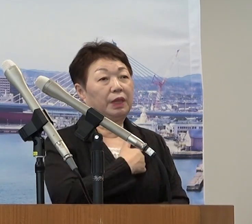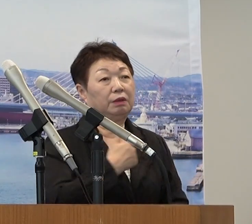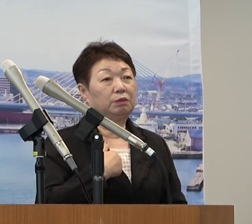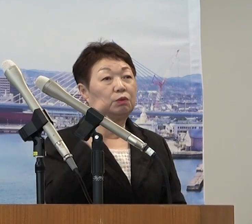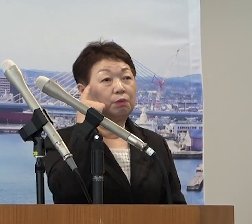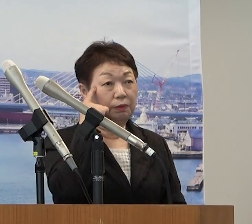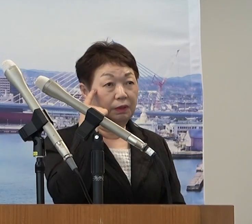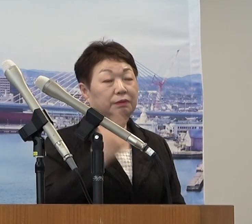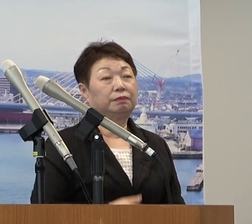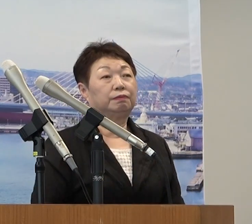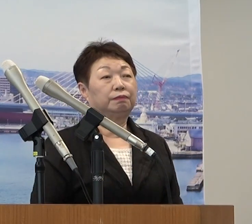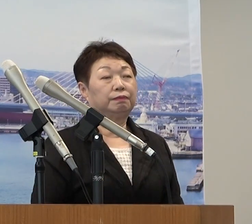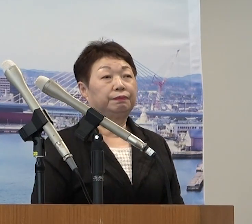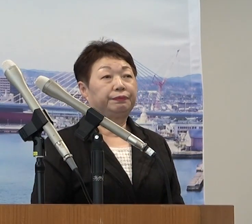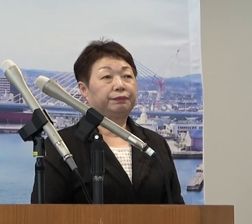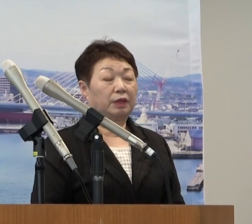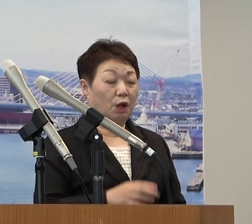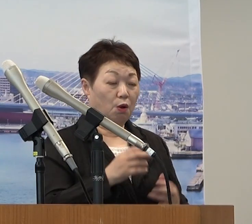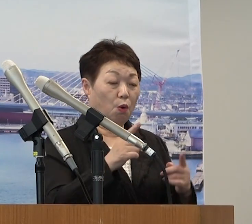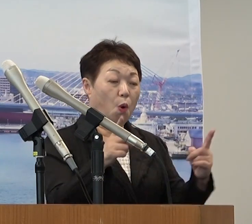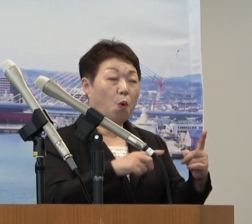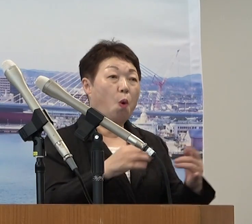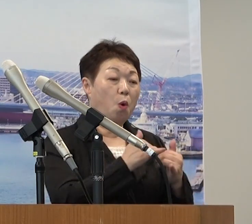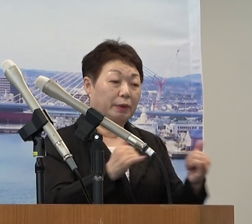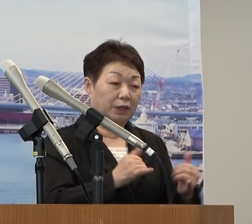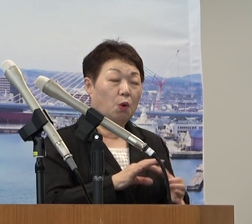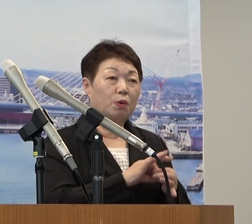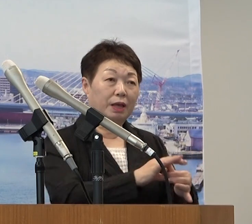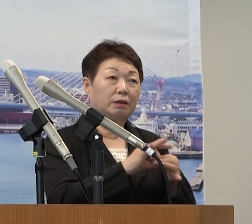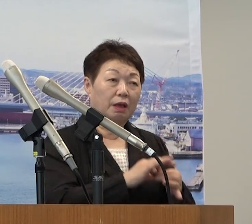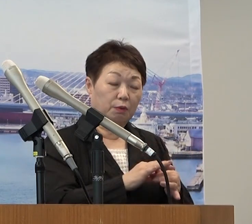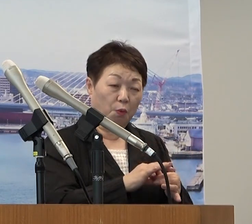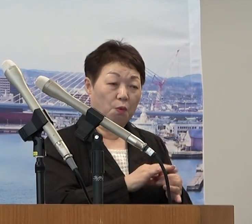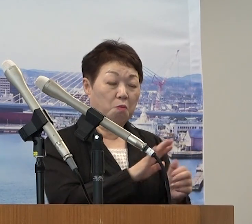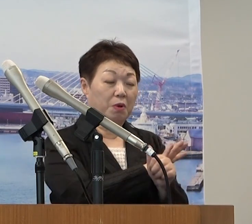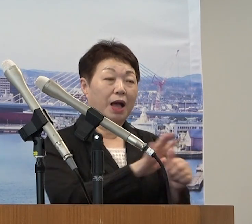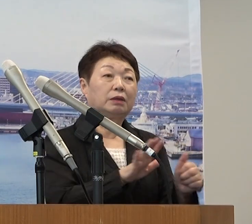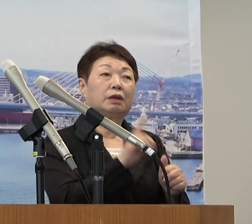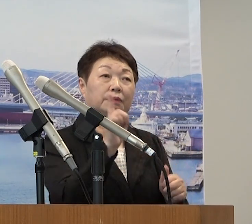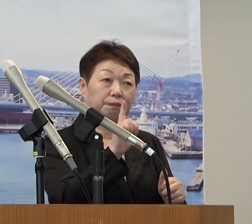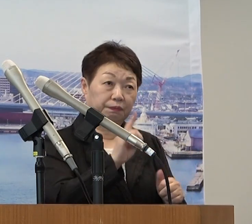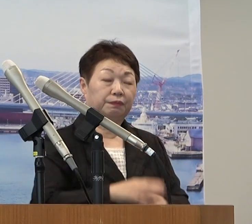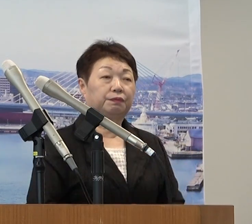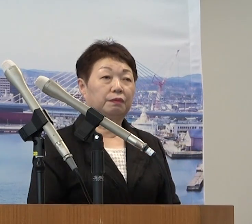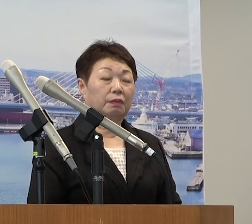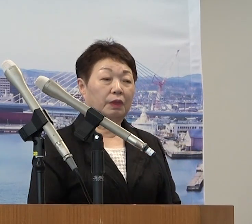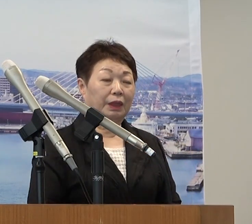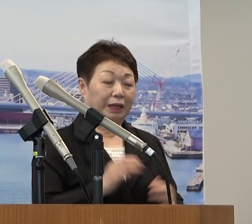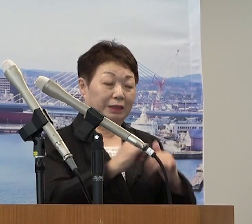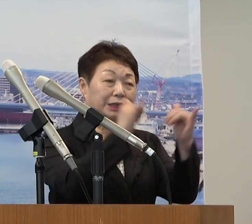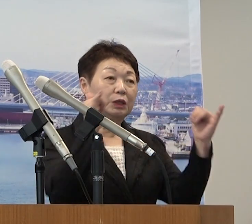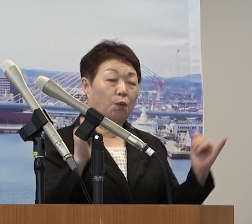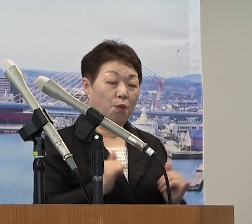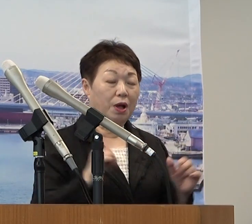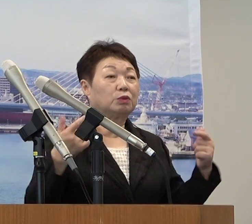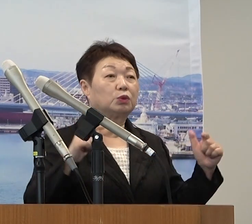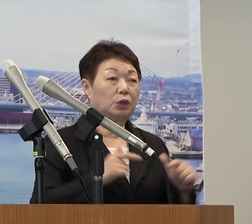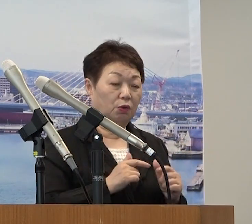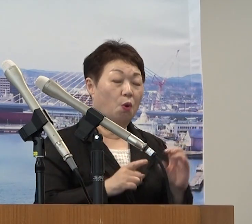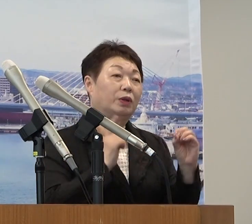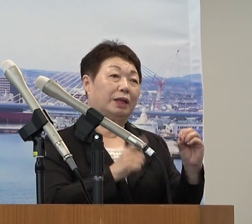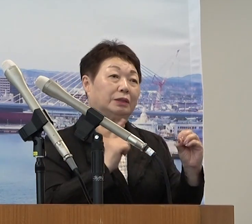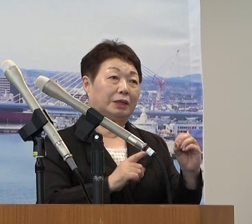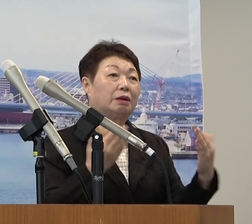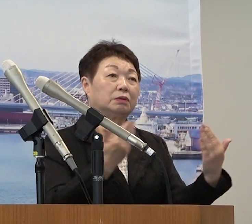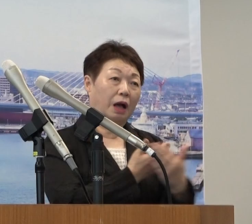ます。公民連携を推進する背景といたしましては、近年人口減少やデジタル化